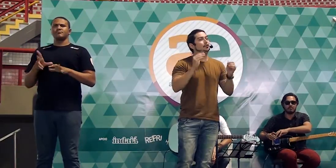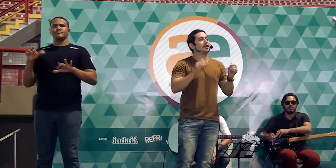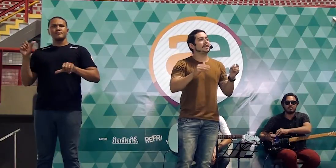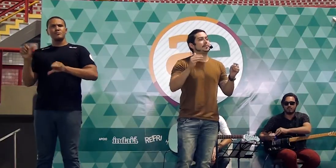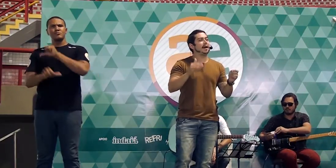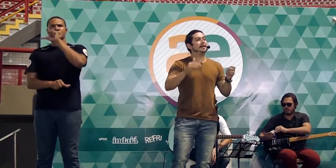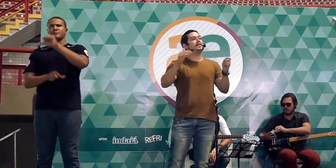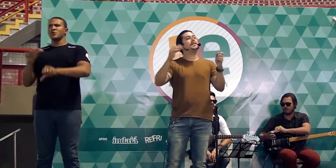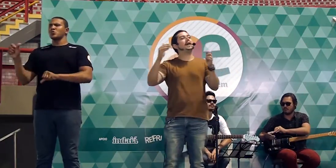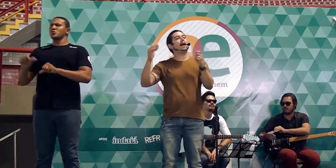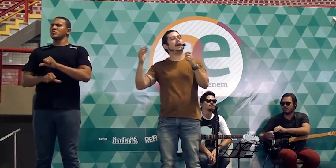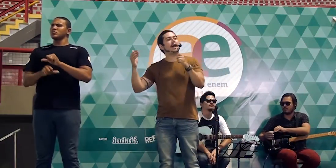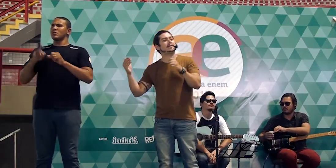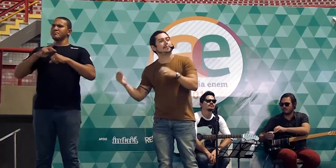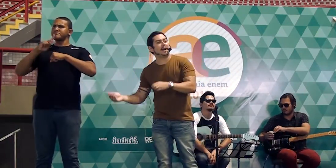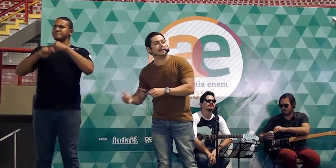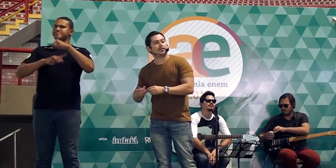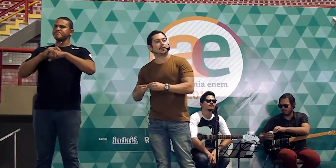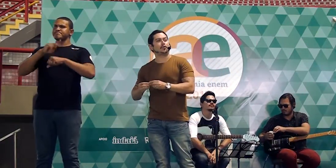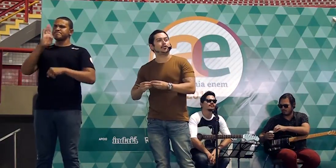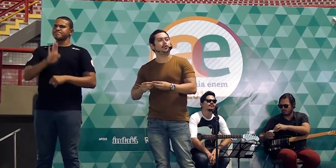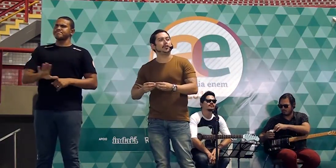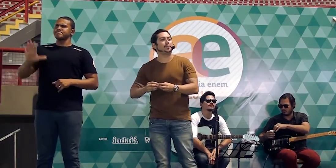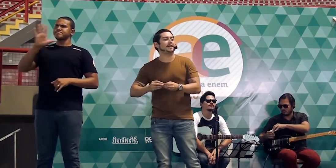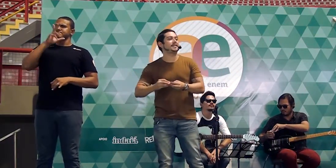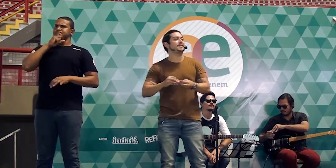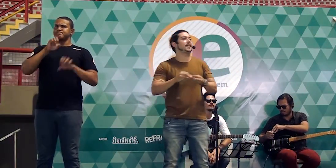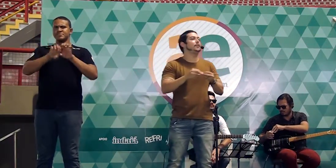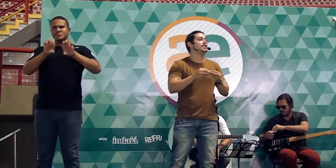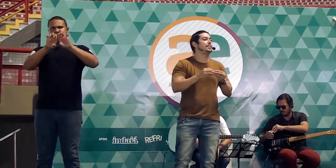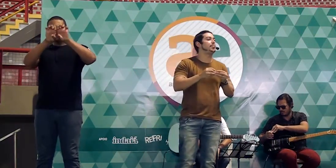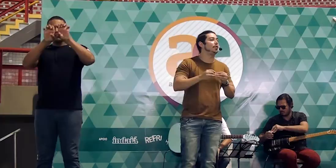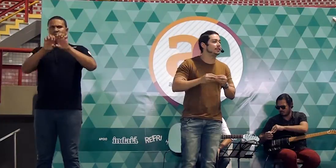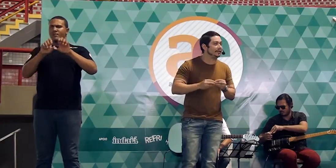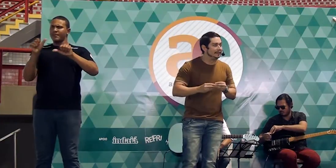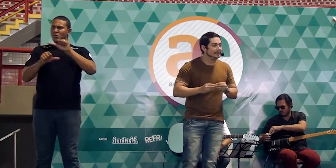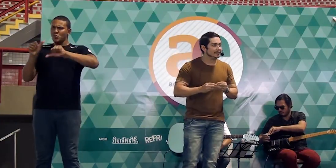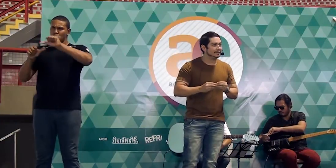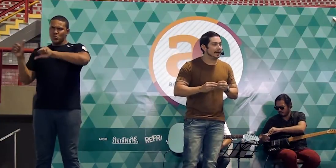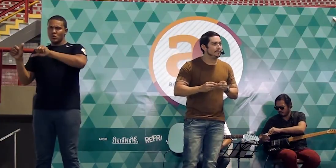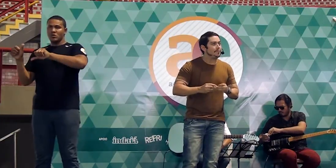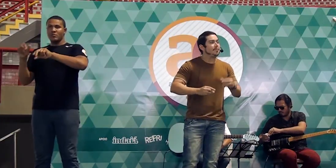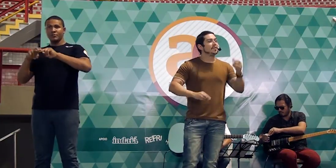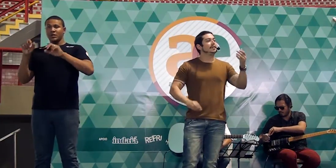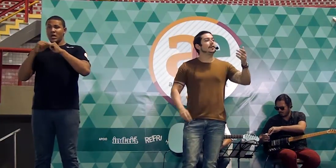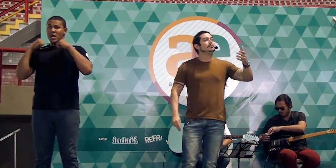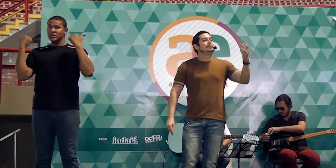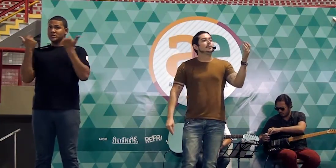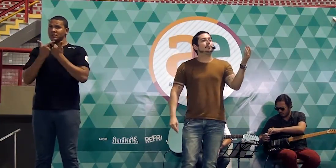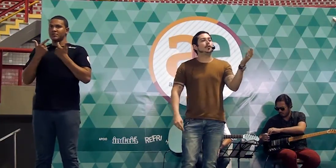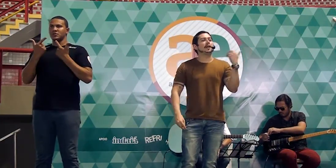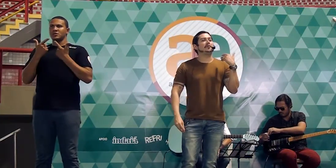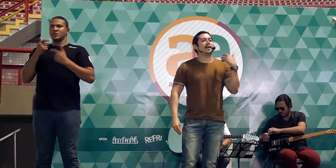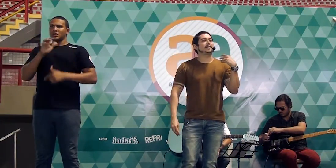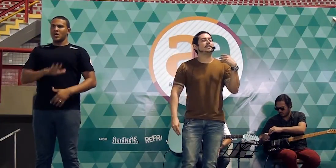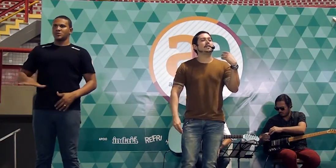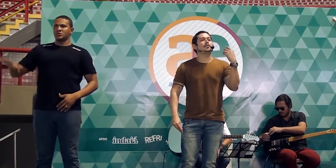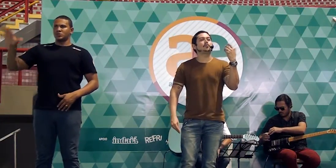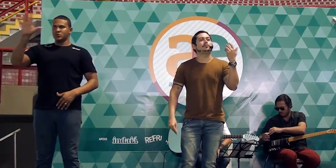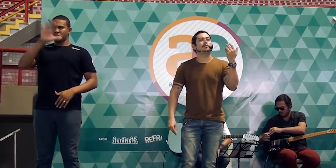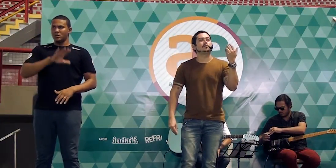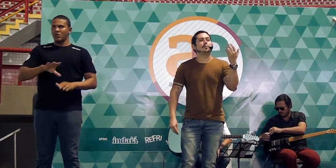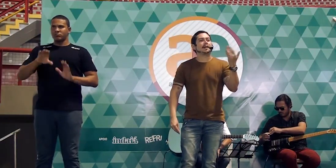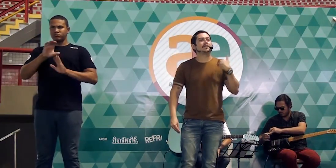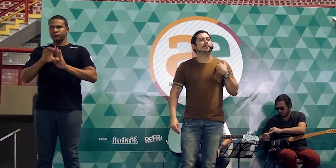a estrutura desse país e a Assembleia Nacional Constituinte parecia ser a nossa porta, tá? Então, quando ele fala assim